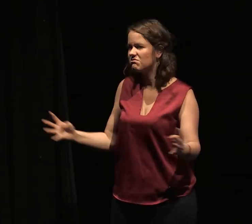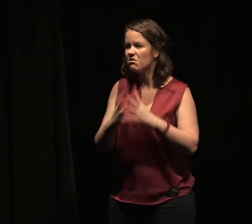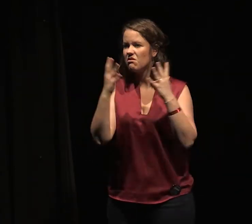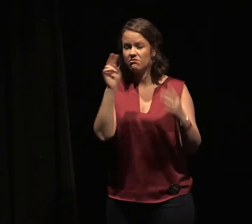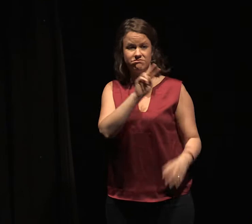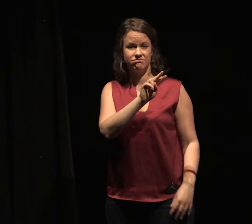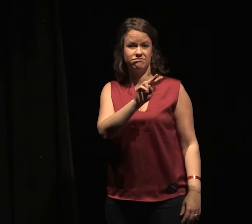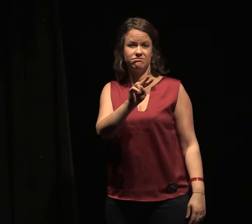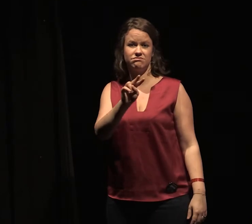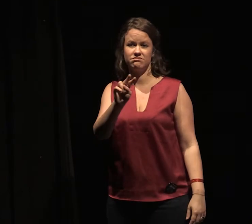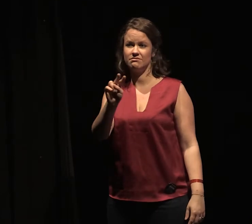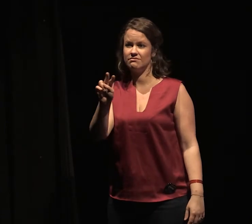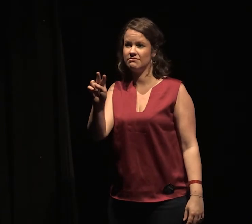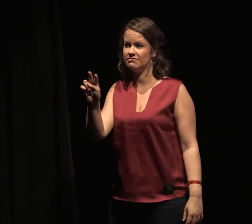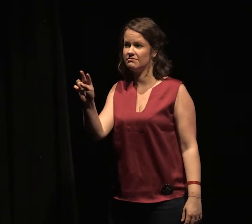regard épasse.